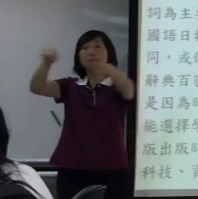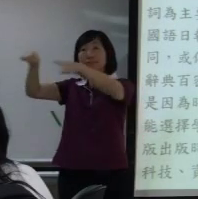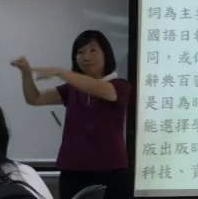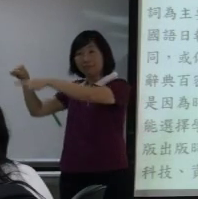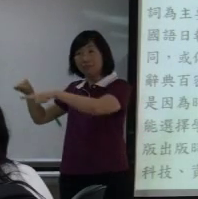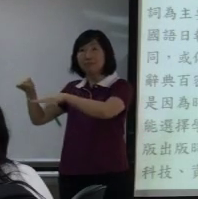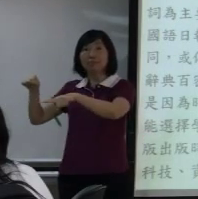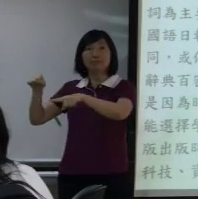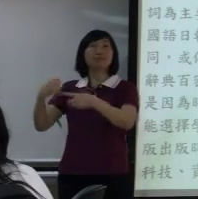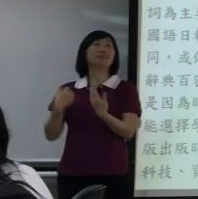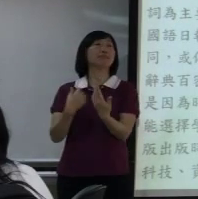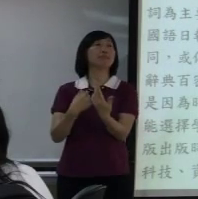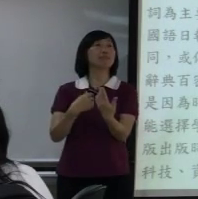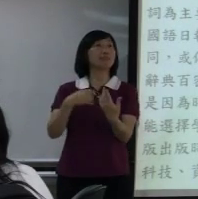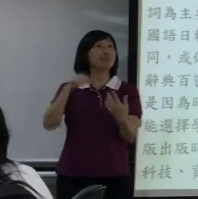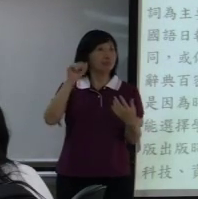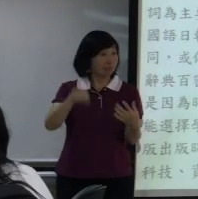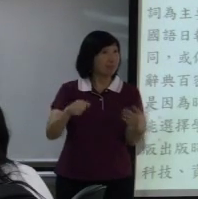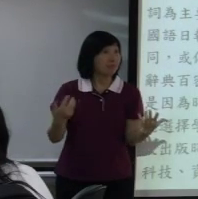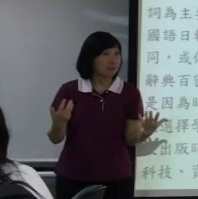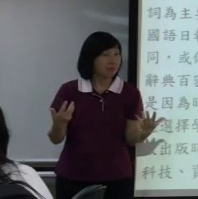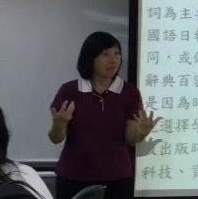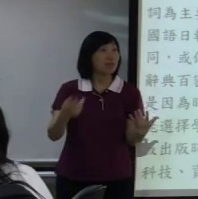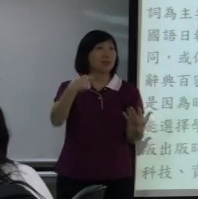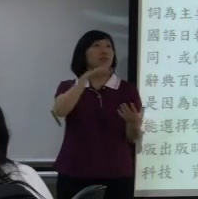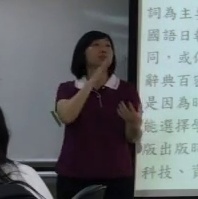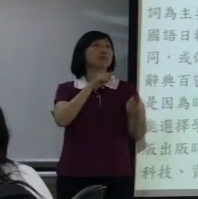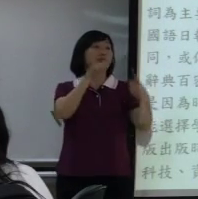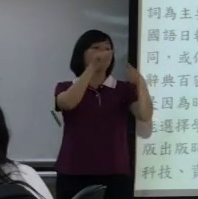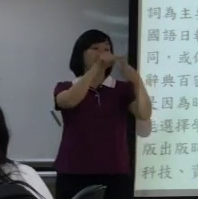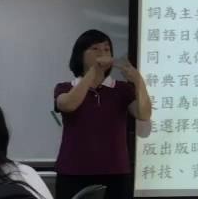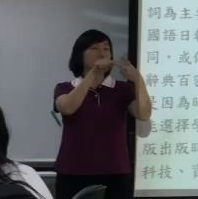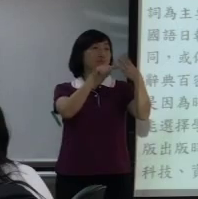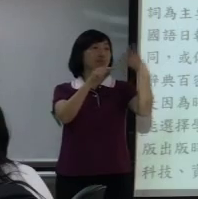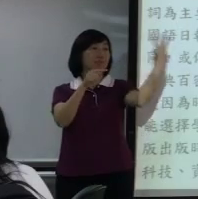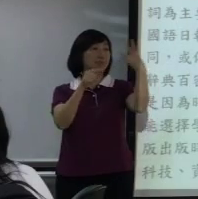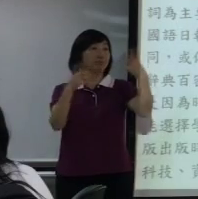了，同意什么？同意3个原则。